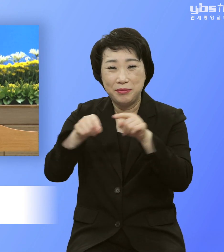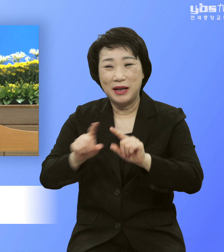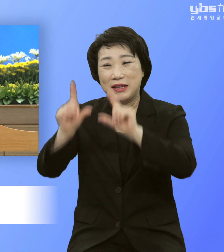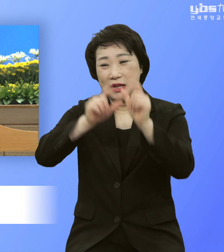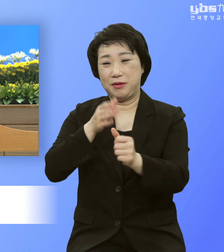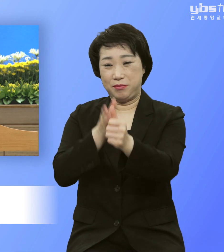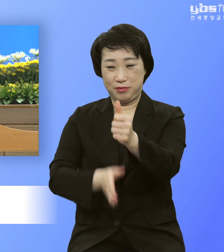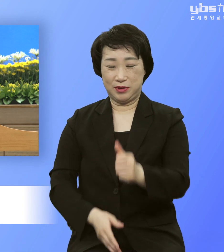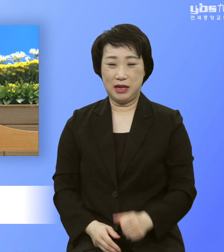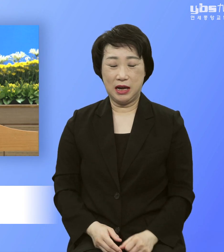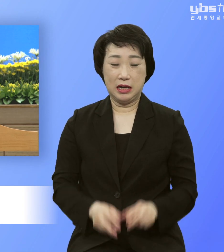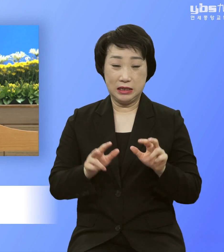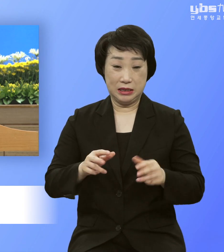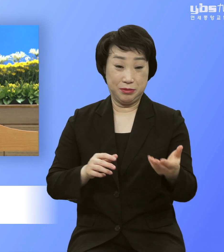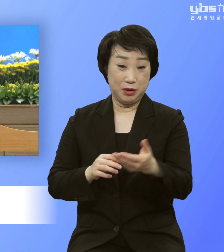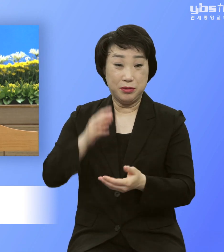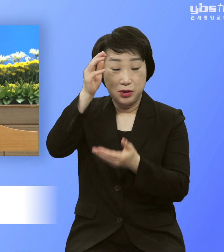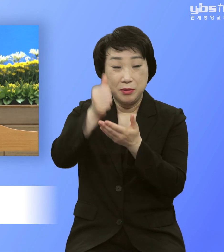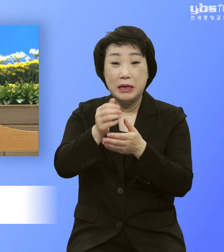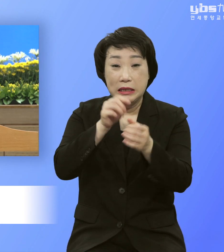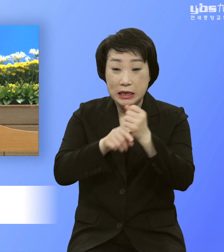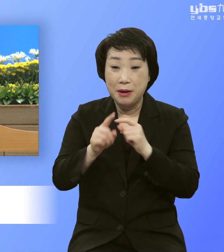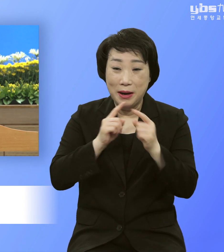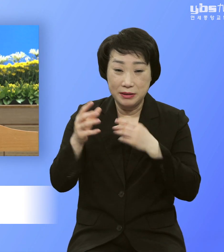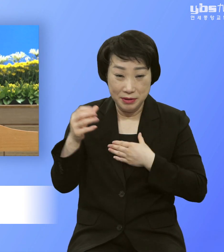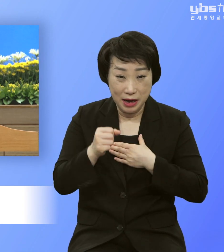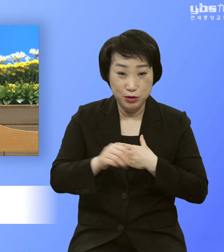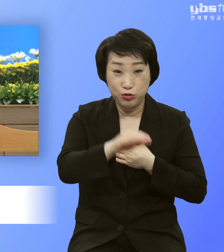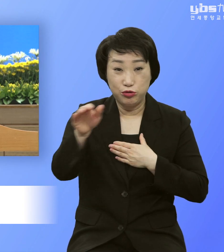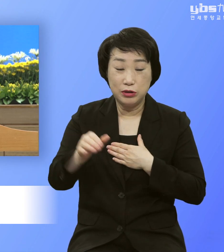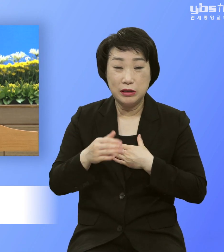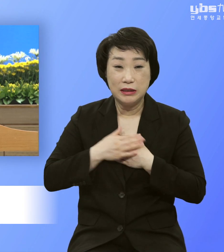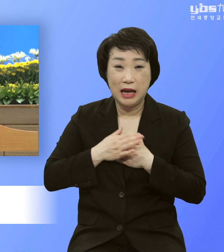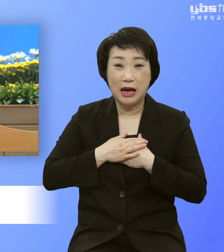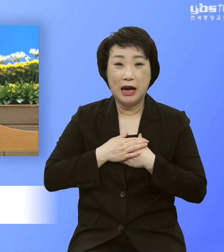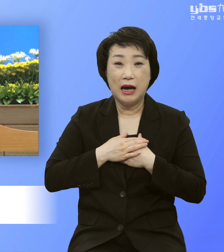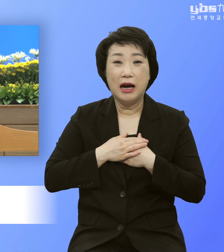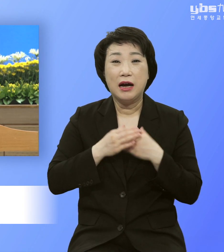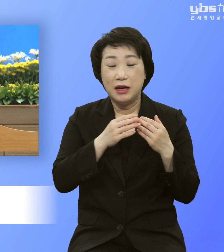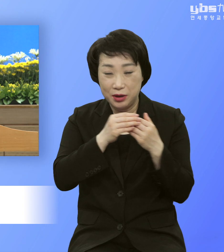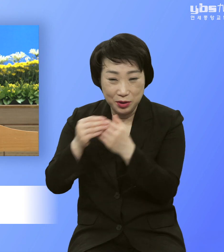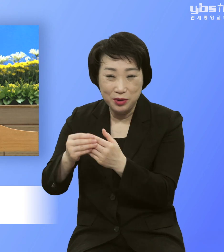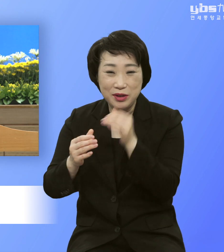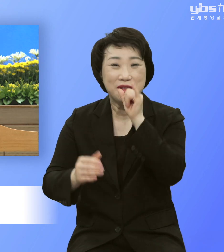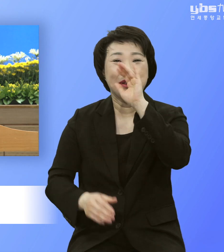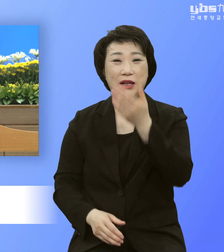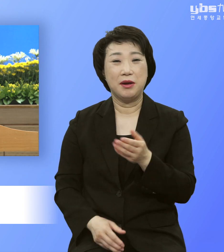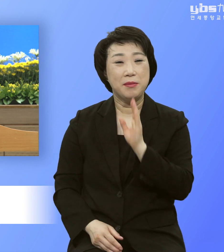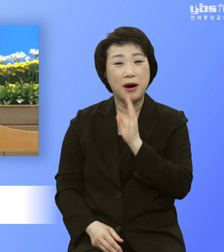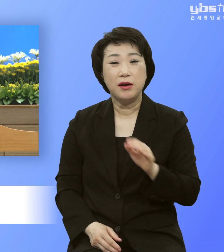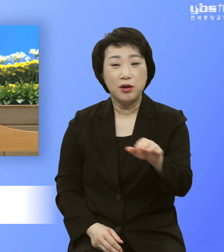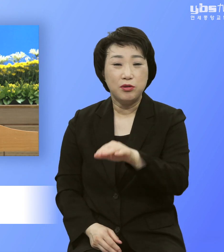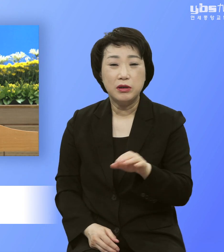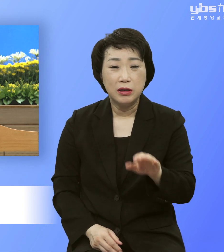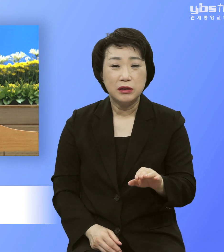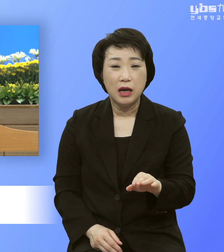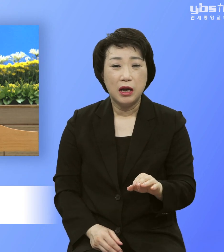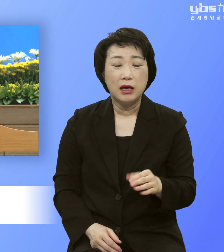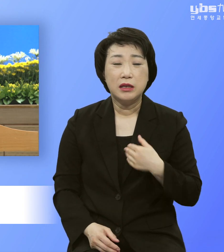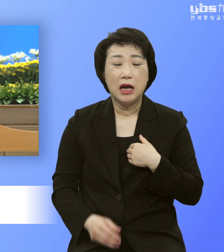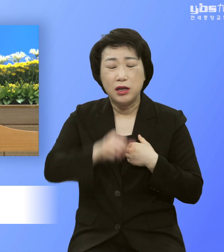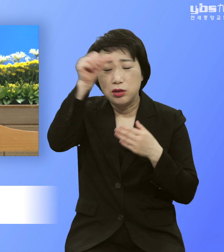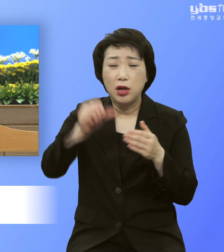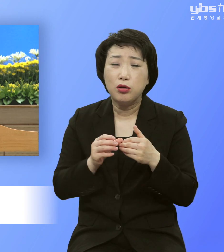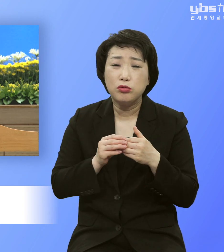말이에요. 지금은 성령의 진리의 말씀으로 우리는 내가 경영될 시대가 되죠. 근데 내 인생을 왜 그렇게 경영하지